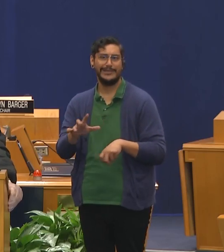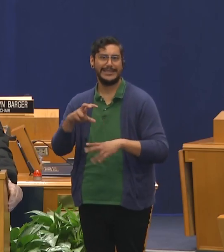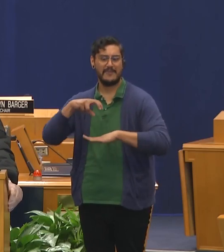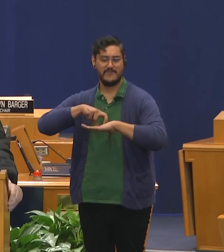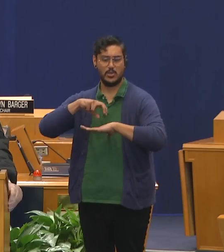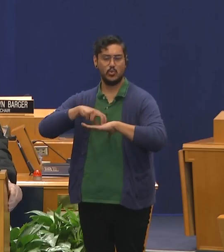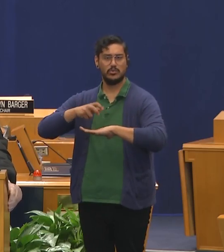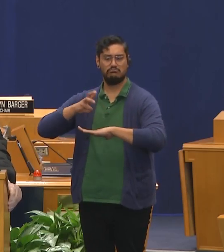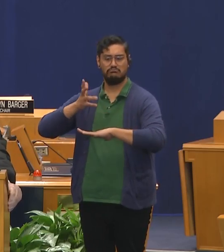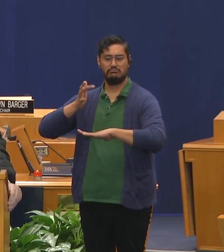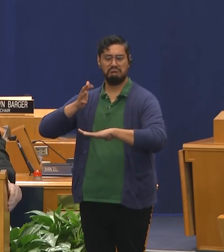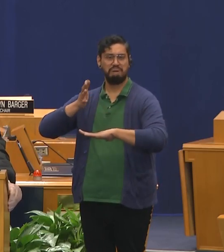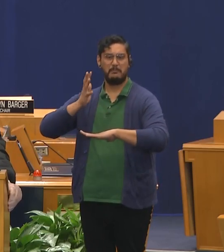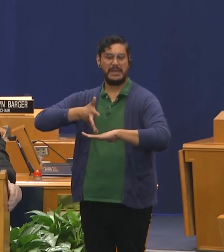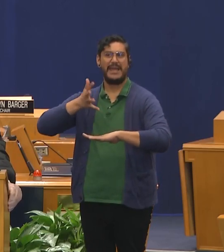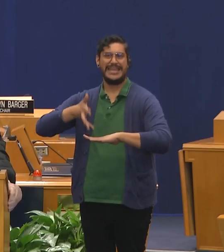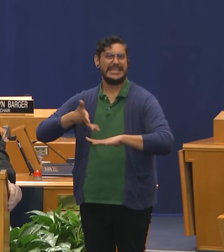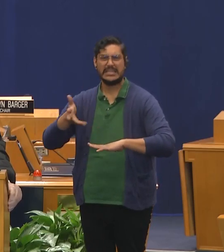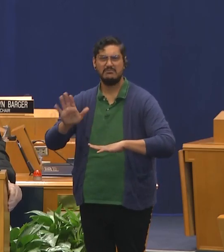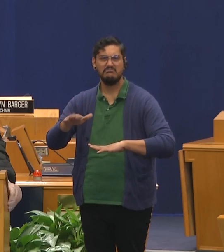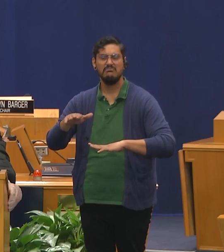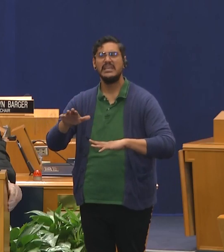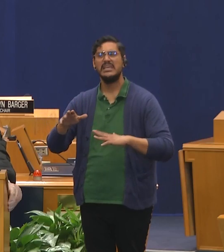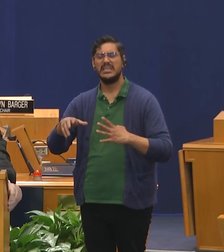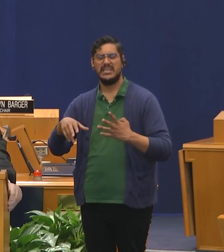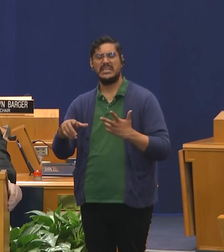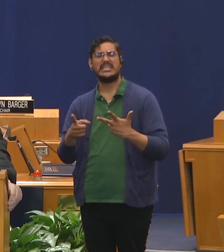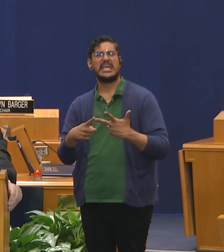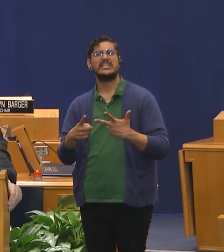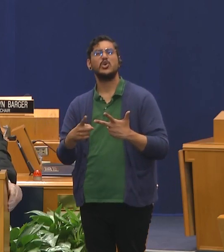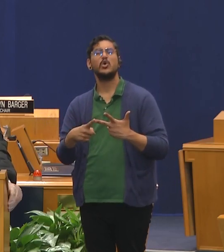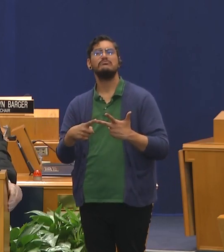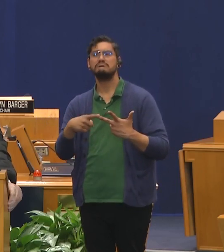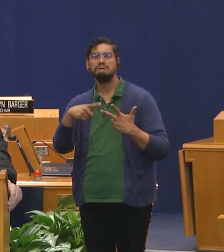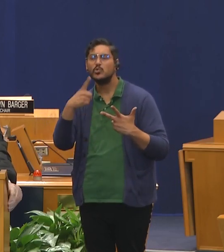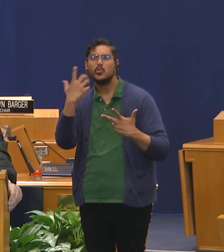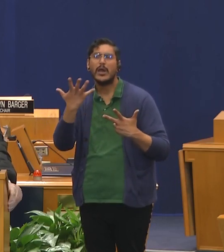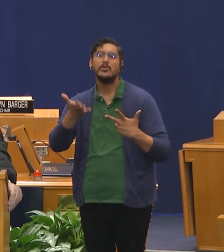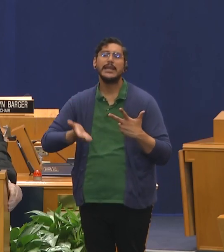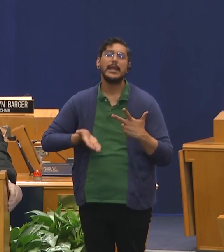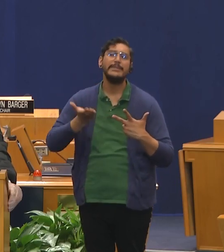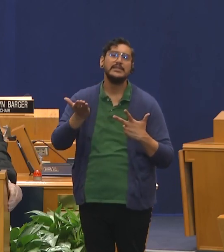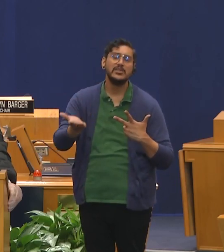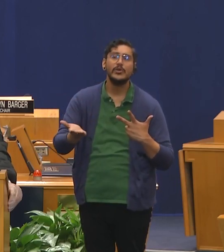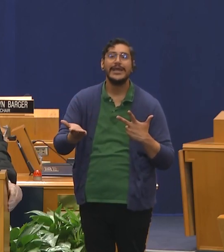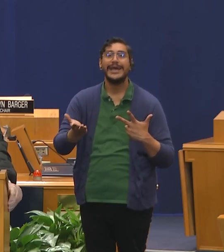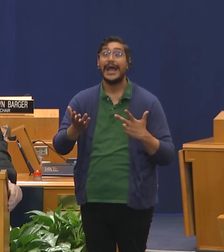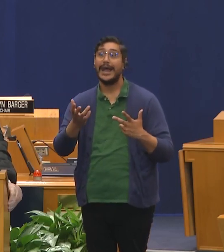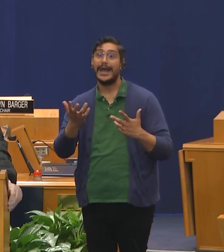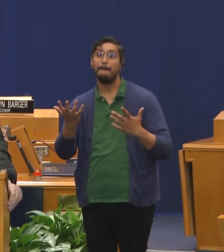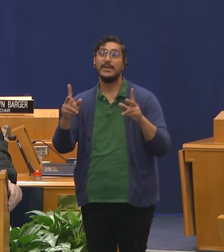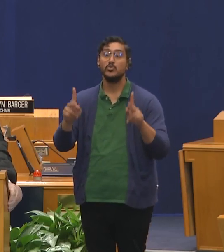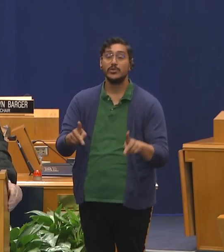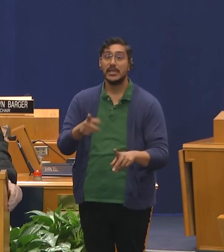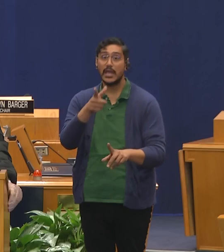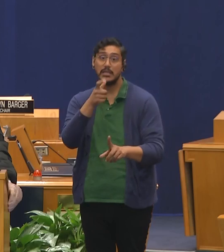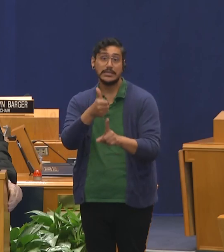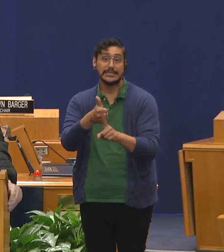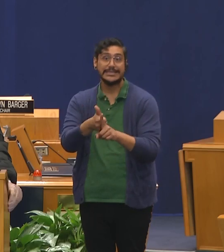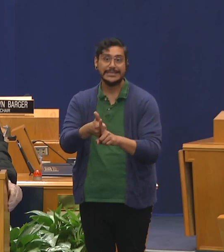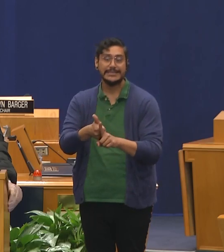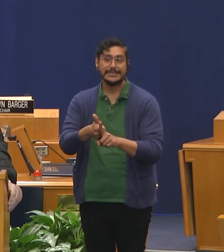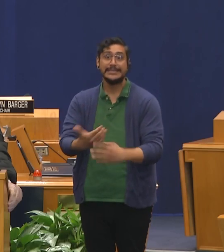cadáver. Y finalmente, si puede, por favor, dar una recomendación a las personas asmáticas, ya que pues esa es una de